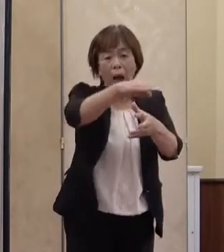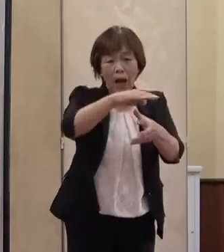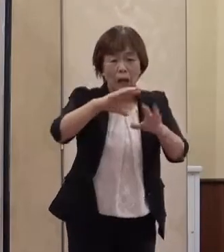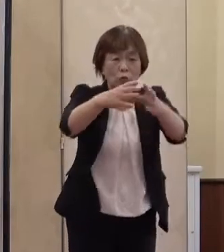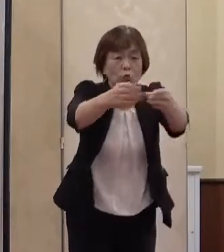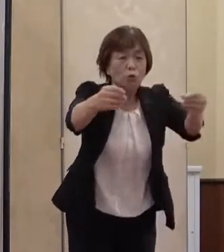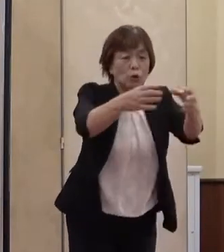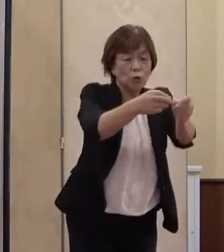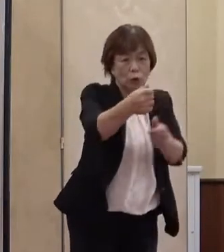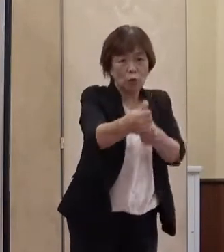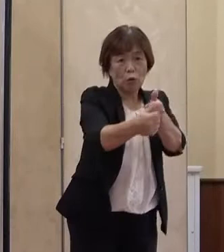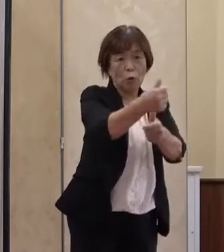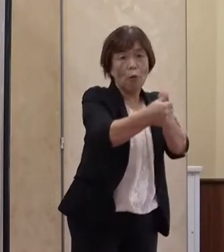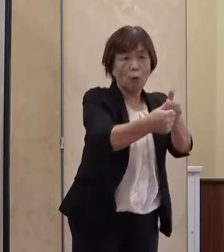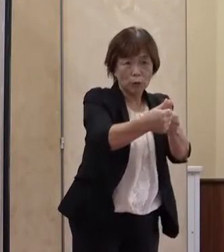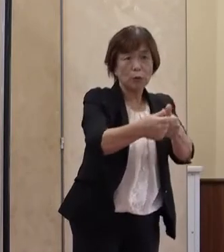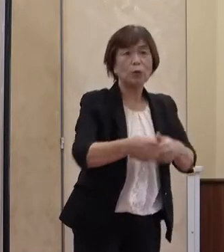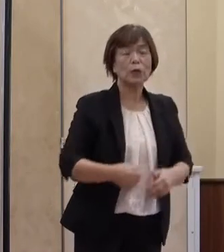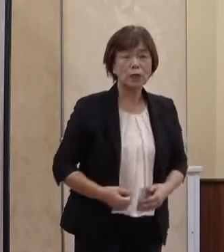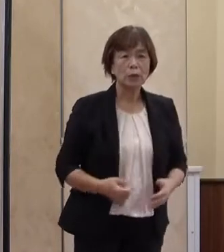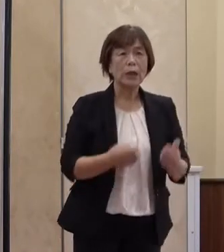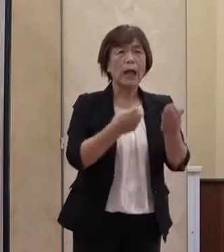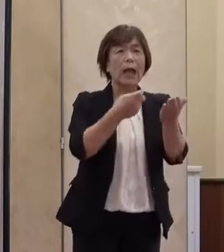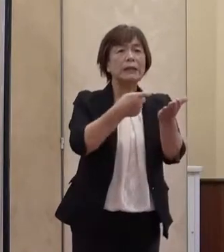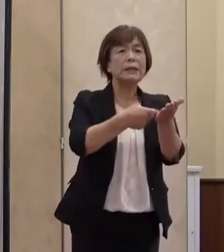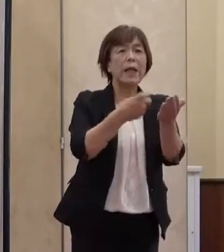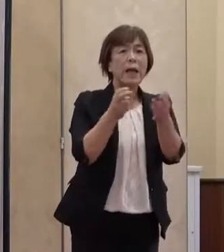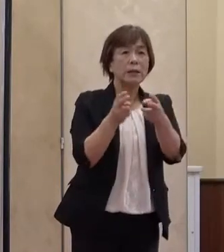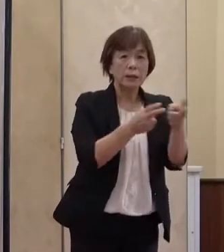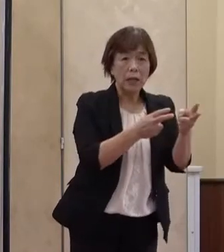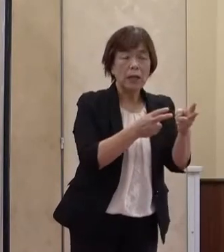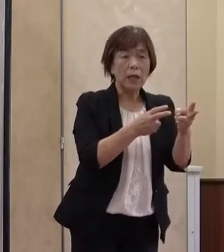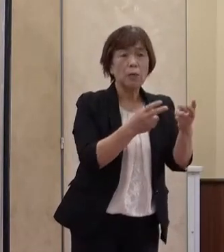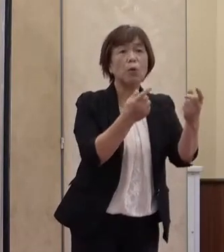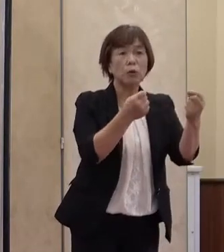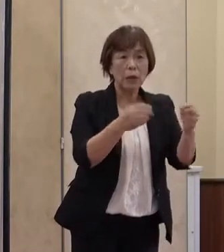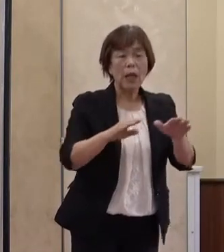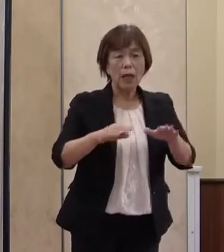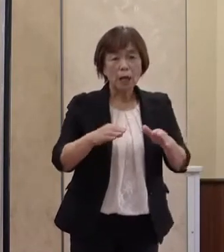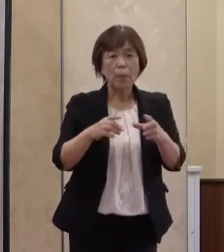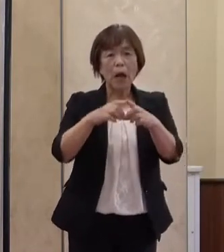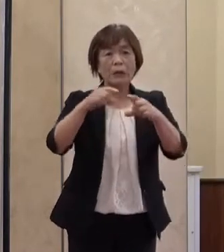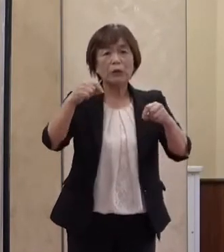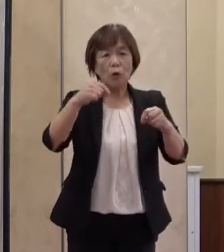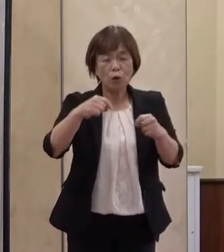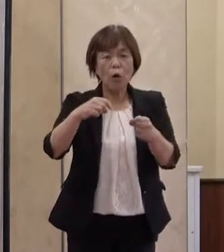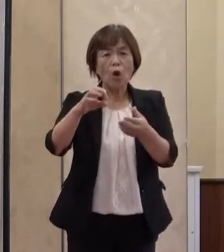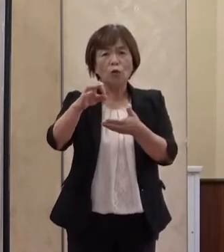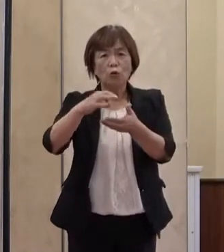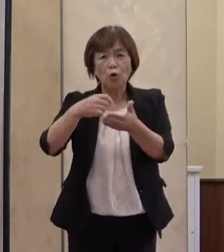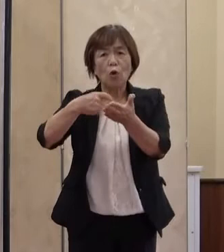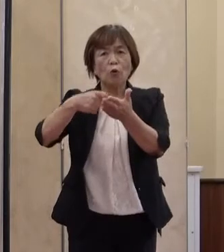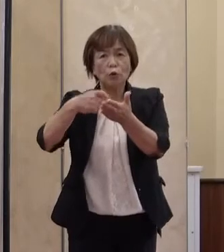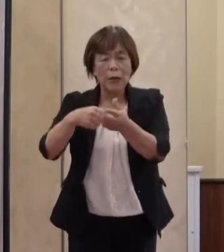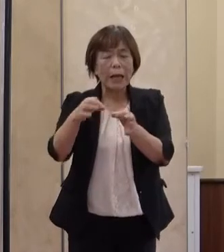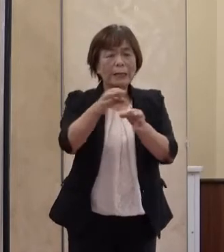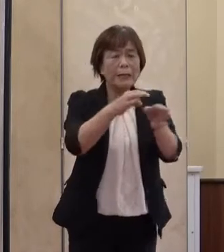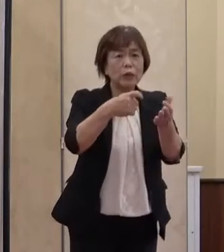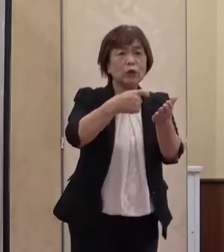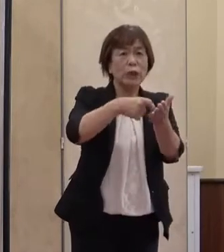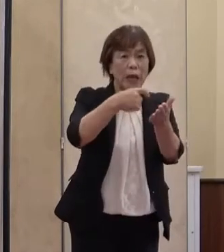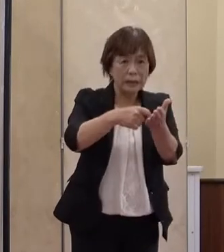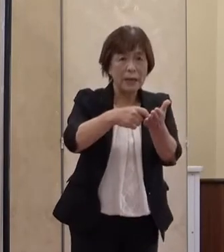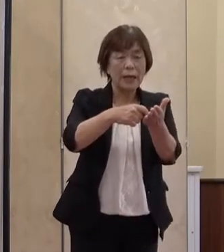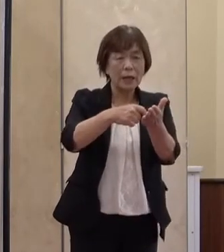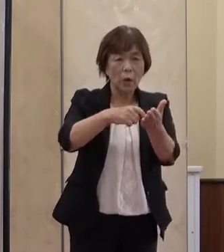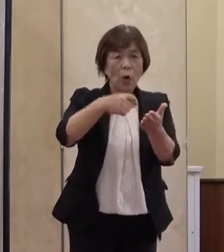、税制、これが非常に重要です。今の日本の高い、所得税であれ金融税制、金融課